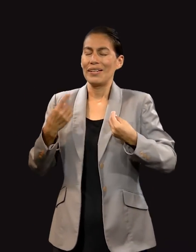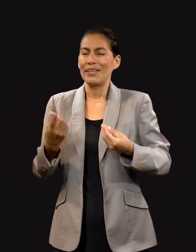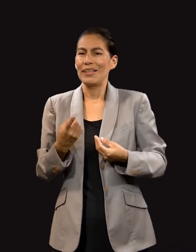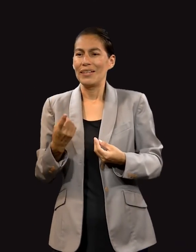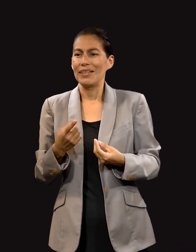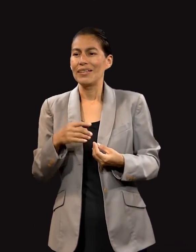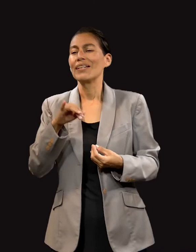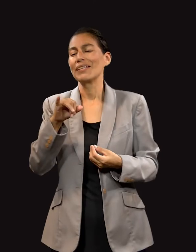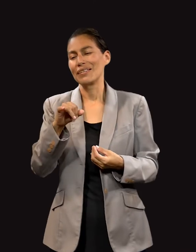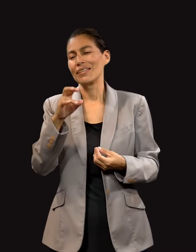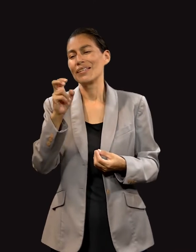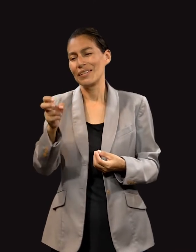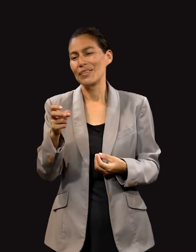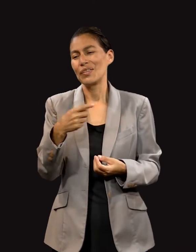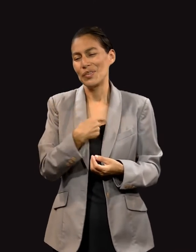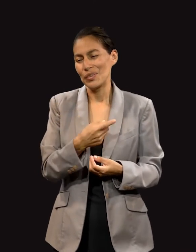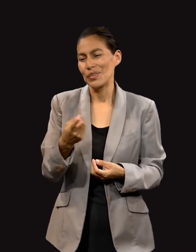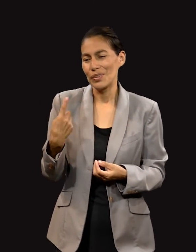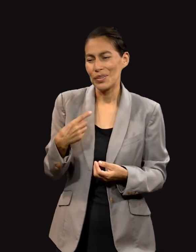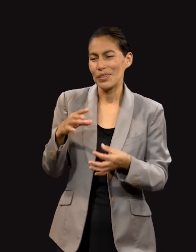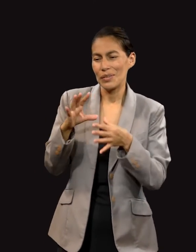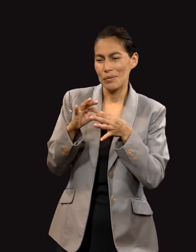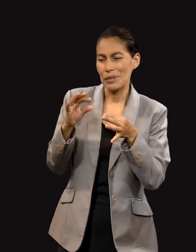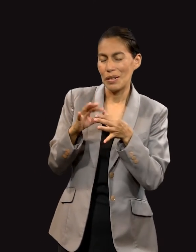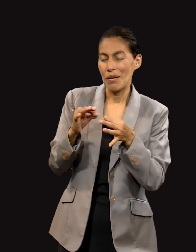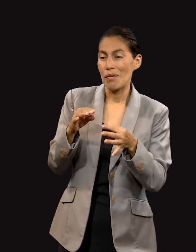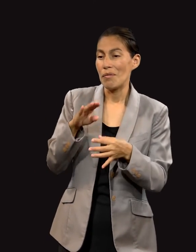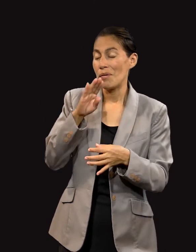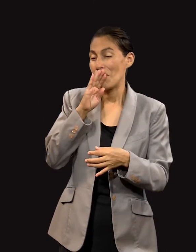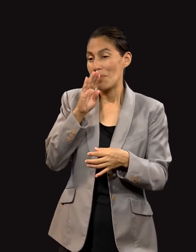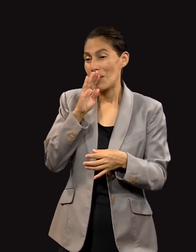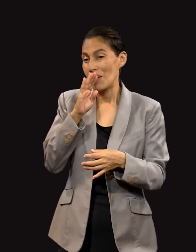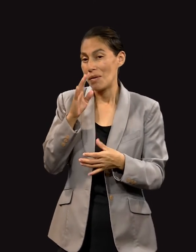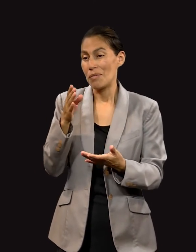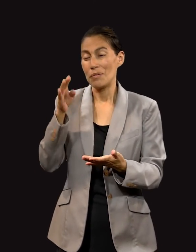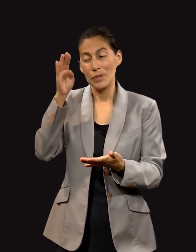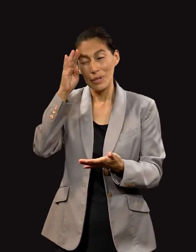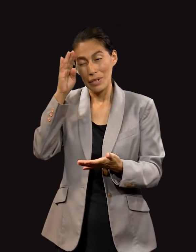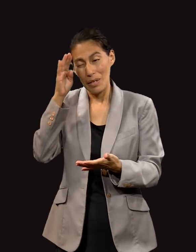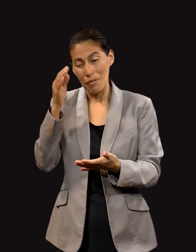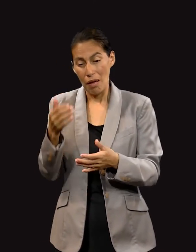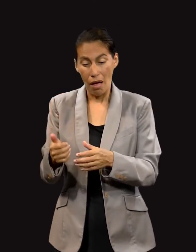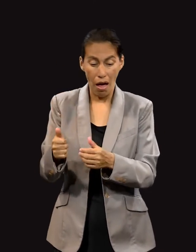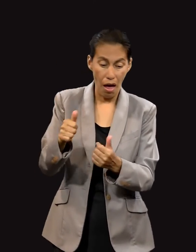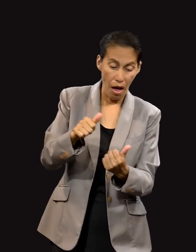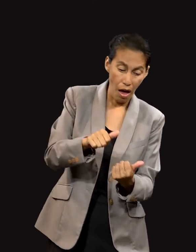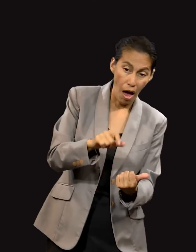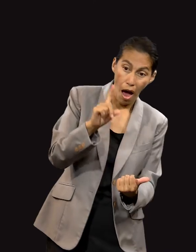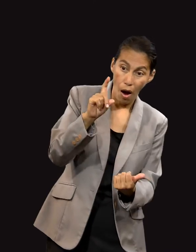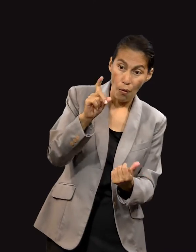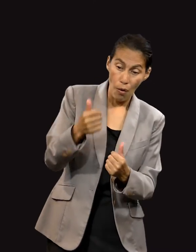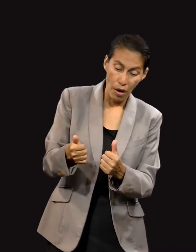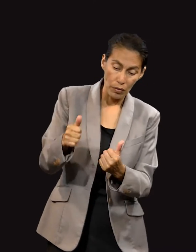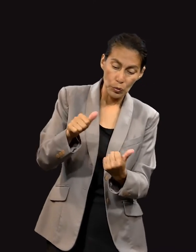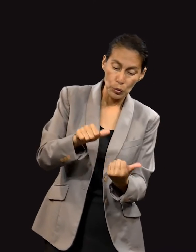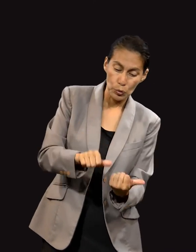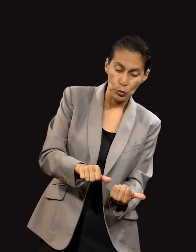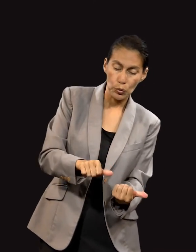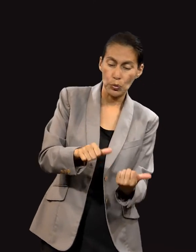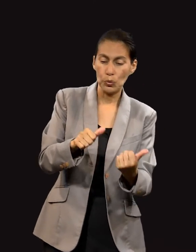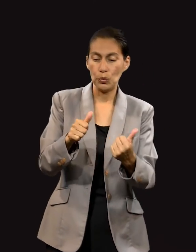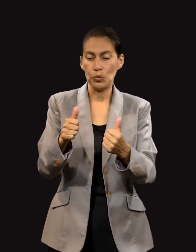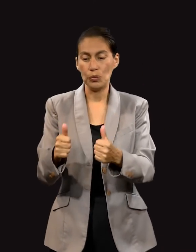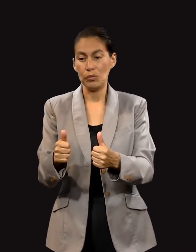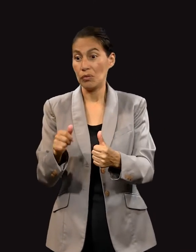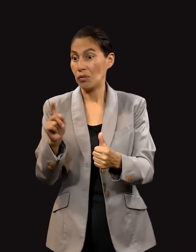mamá. Y por eso ella pensaba que si no entraba al agua, ella no iba a ser perdonada. Pero ya fueron